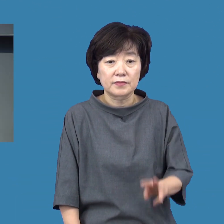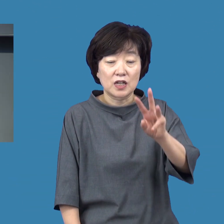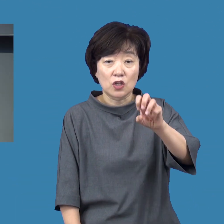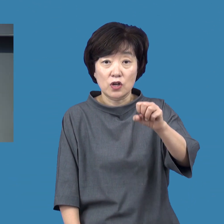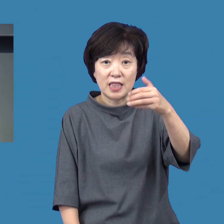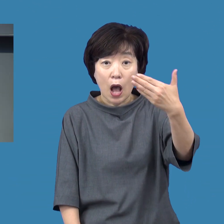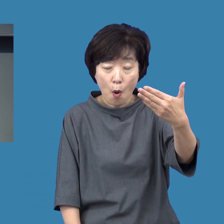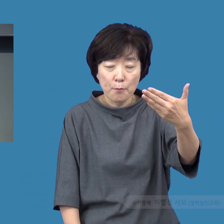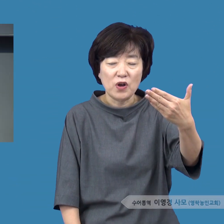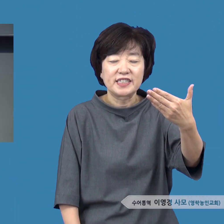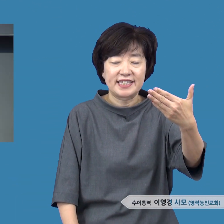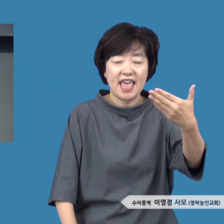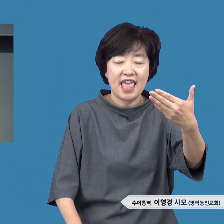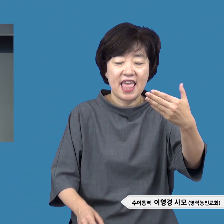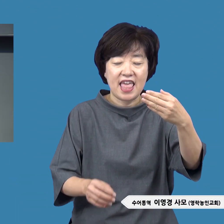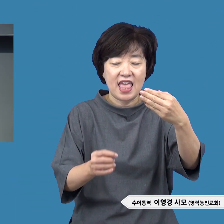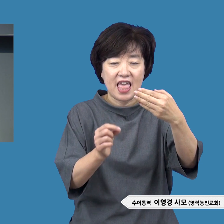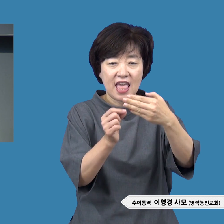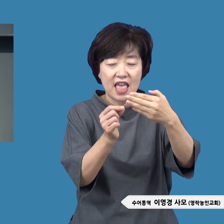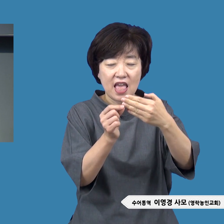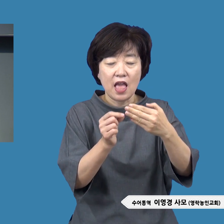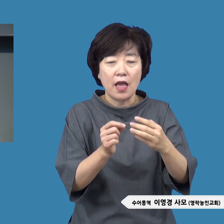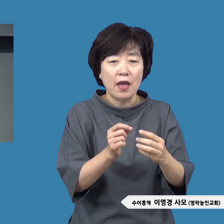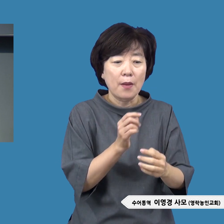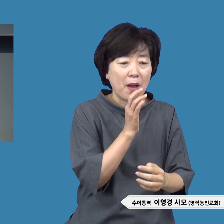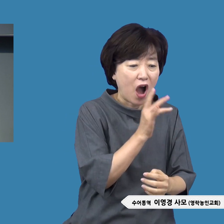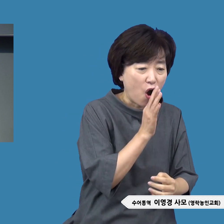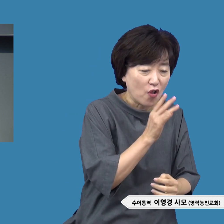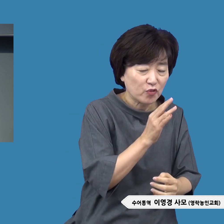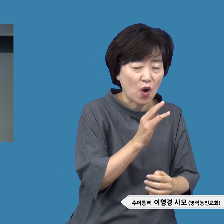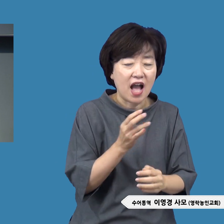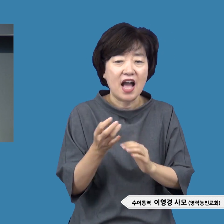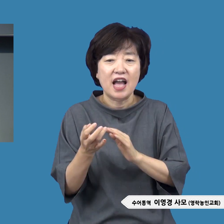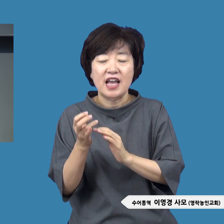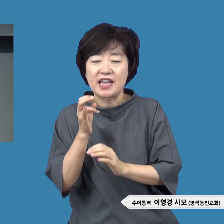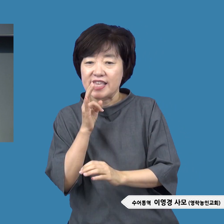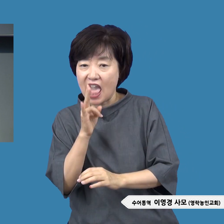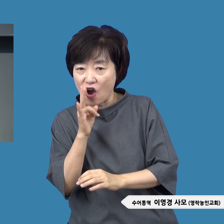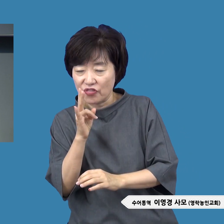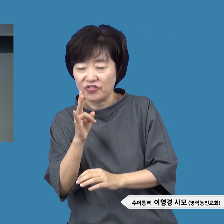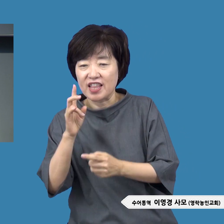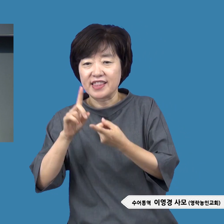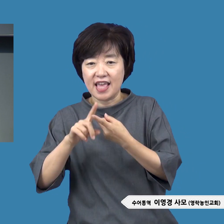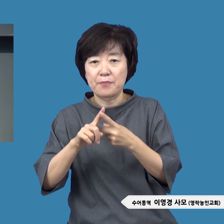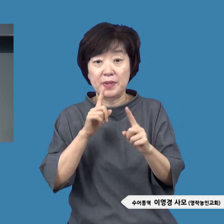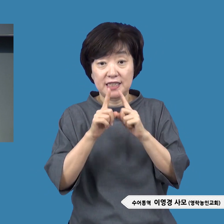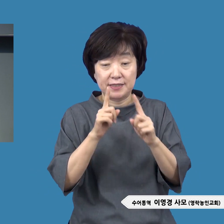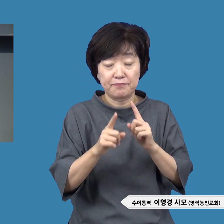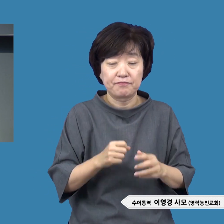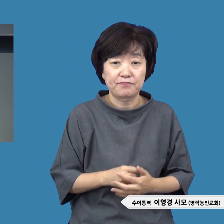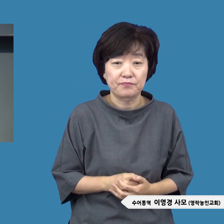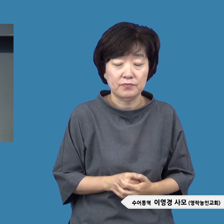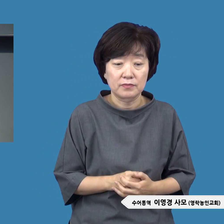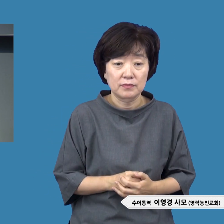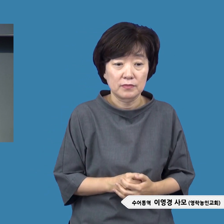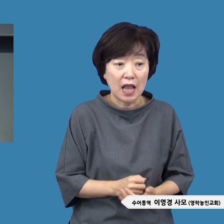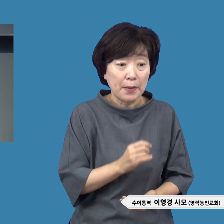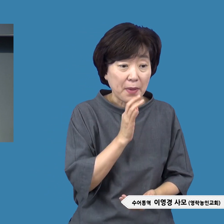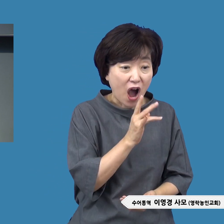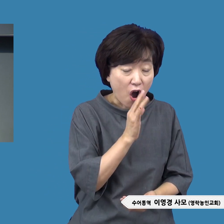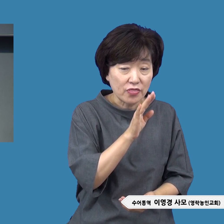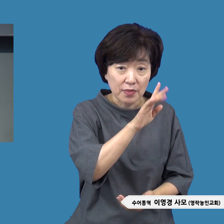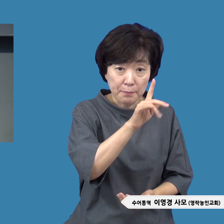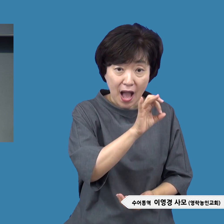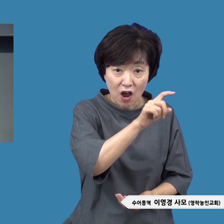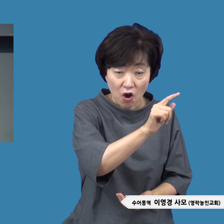39번째는 방언과 예언에 대한 얘기입니다. 오늘 이제 본문 말씀인데 방언과 예언에 대한 가르침입니다. 이 방언과 예언은 오래전부터 교회